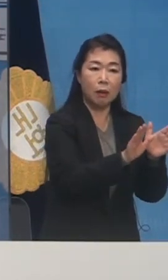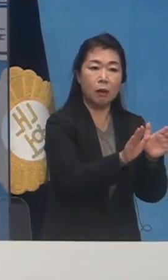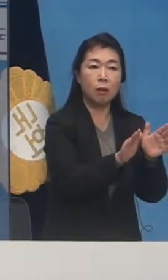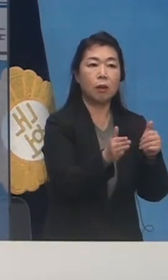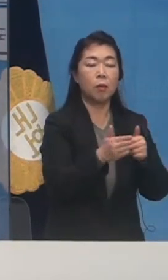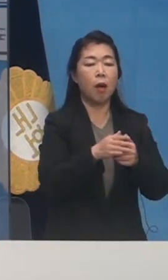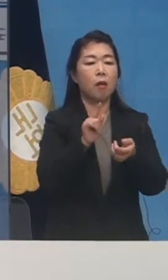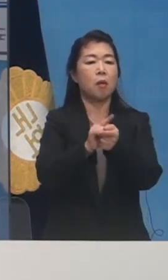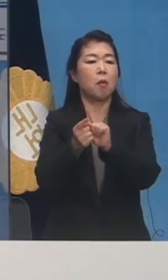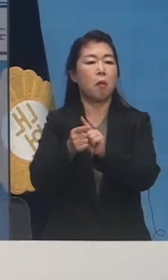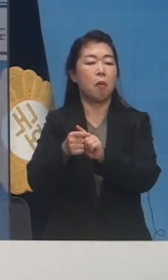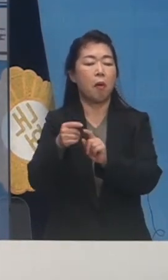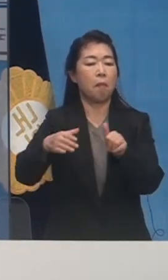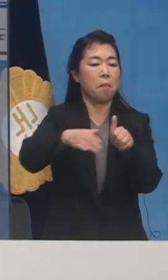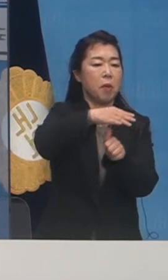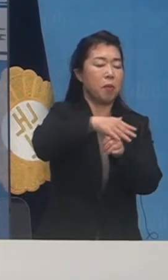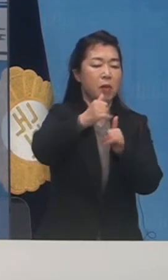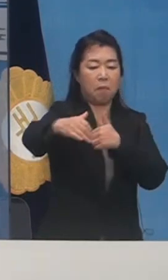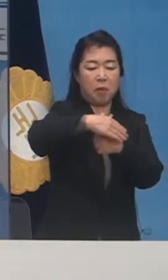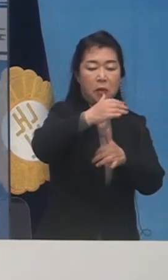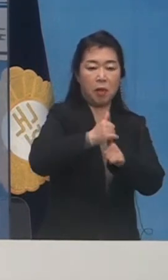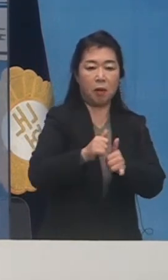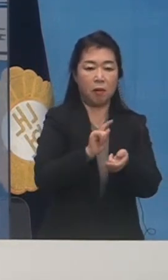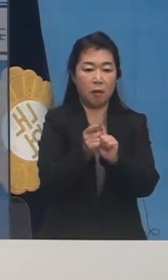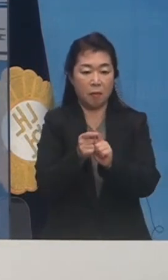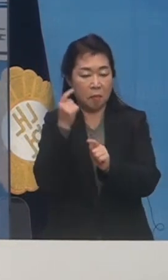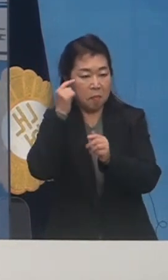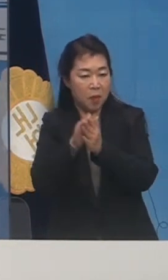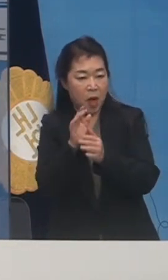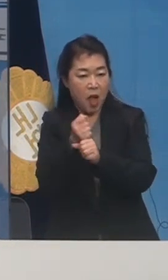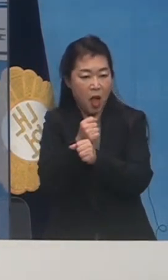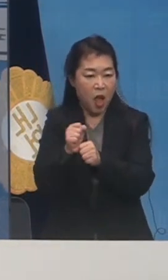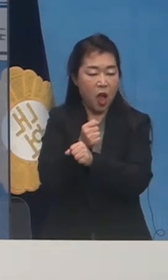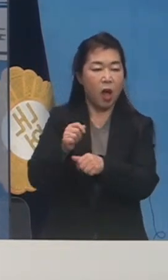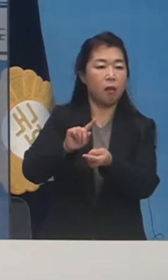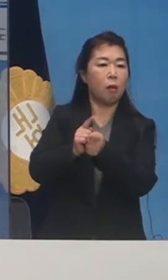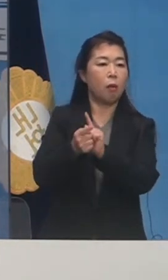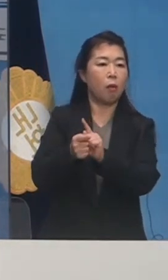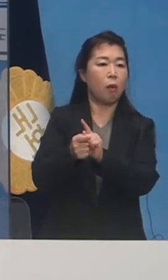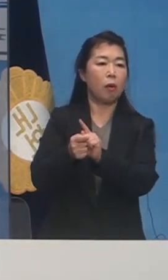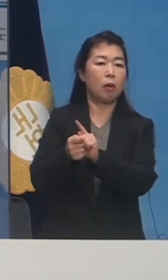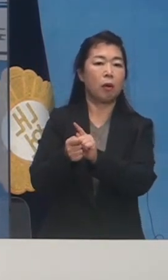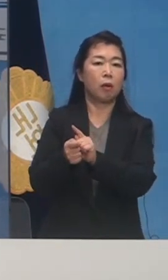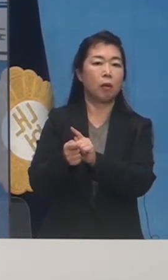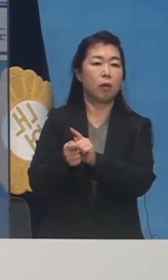가해자끼리 서로의 진술을 뒷받침하는 참고인으로 활용한 것이다.